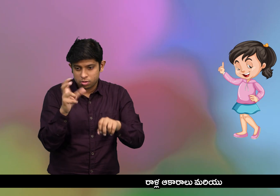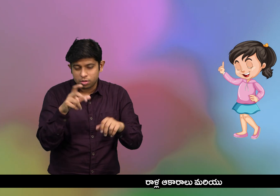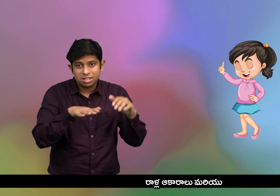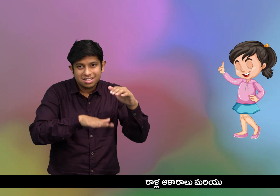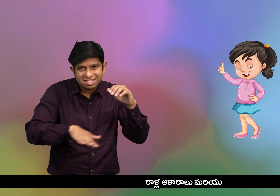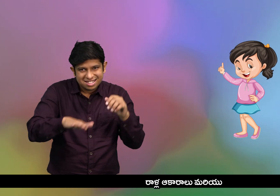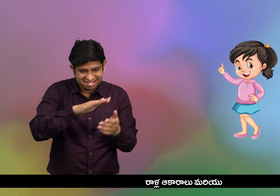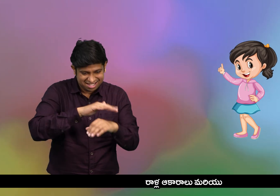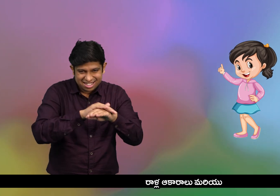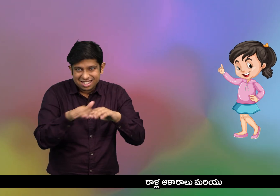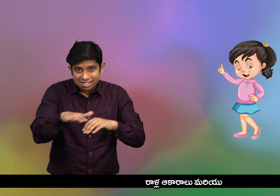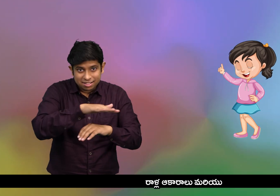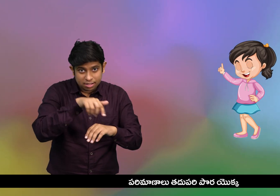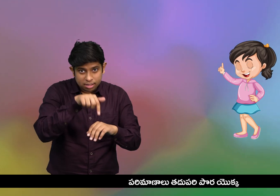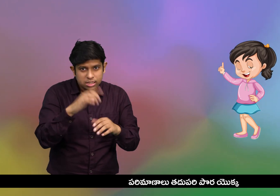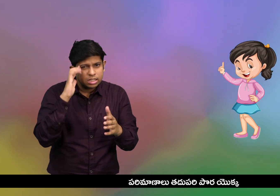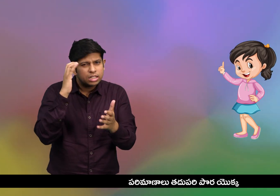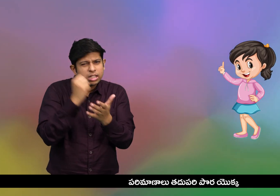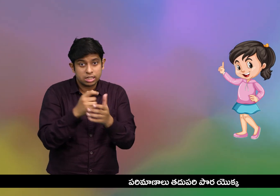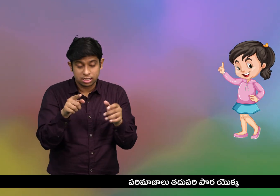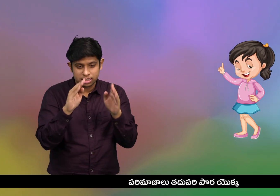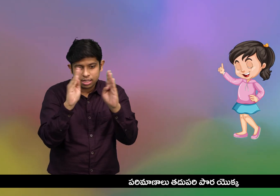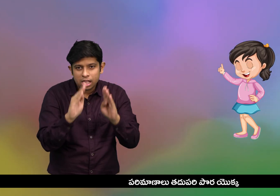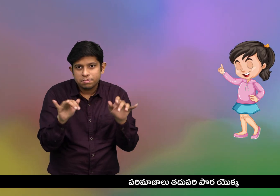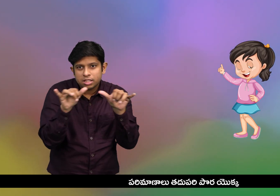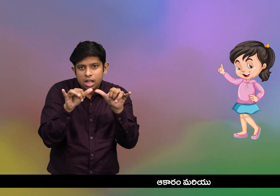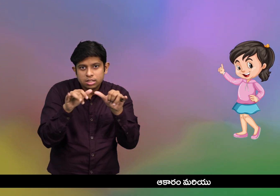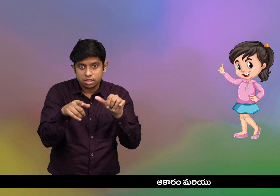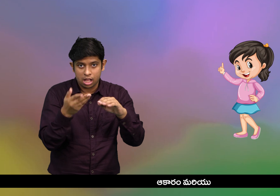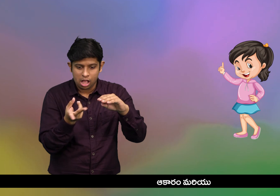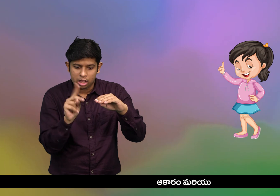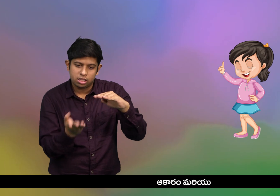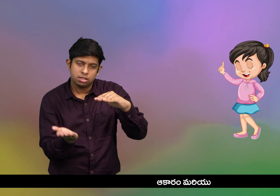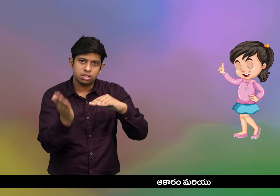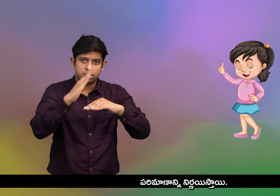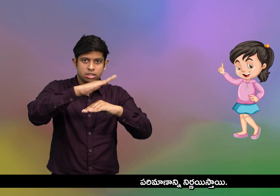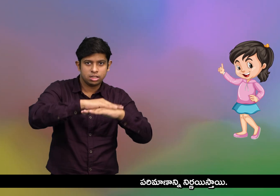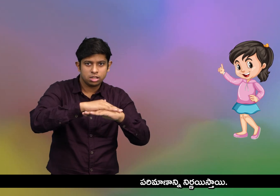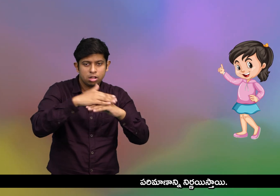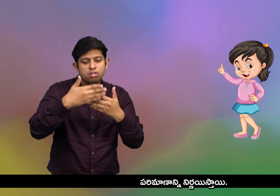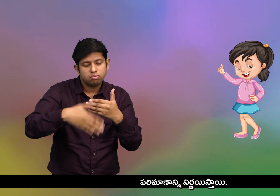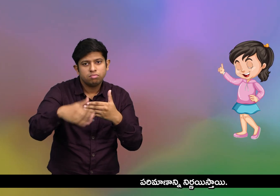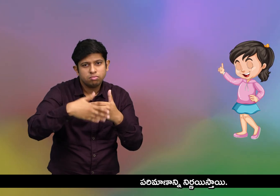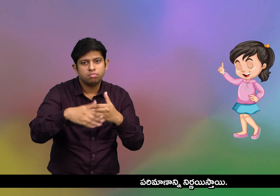రాళ్ల ఆకారాలు మరియు పరిమాణాలు తదుపరి పొర యొక్క ఆకారం మరియు పరిమాణాన్ని